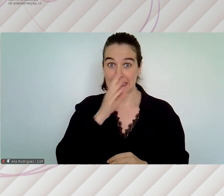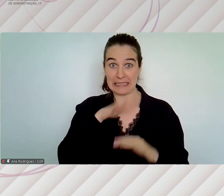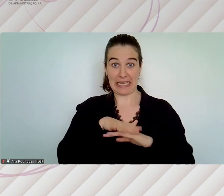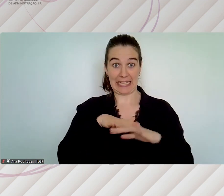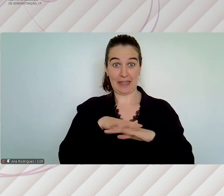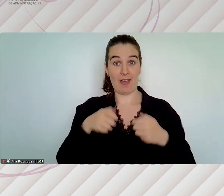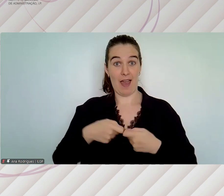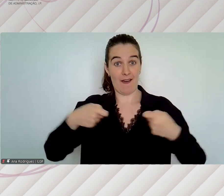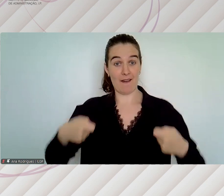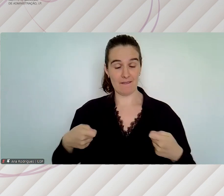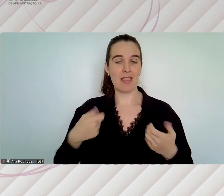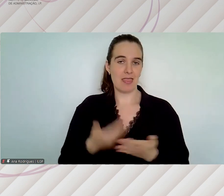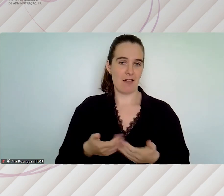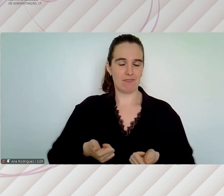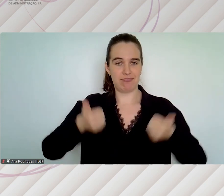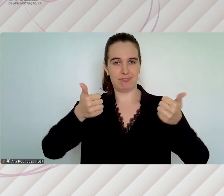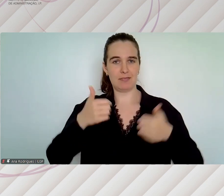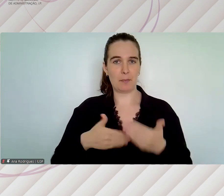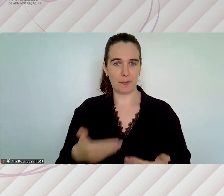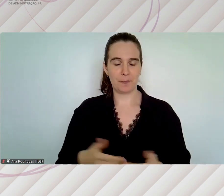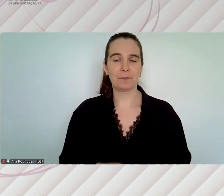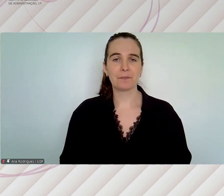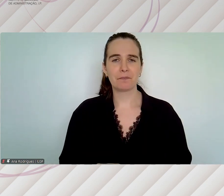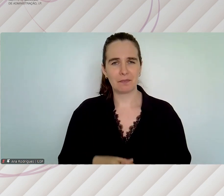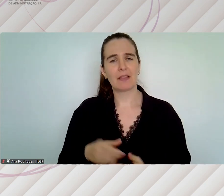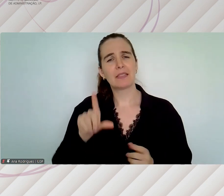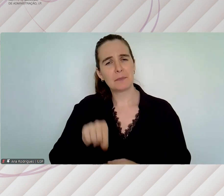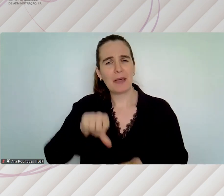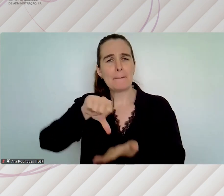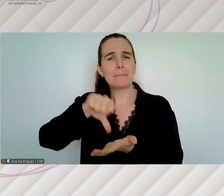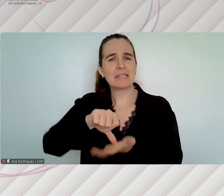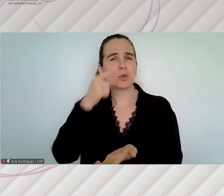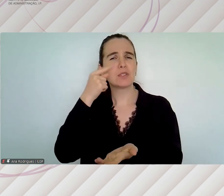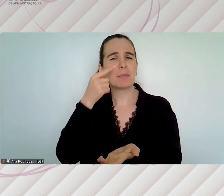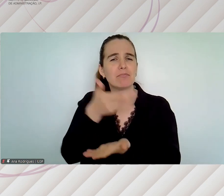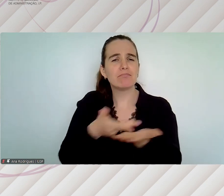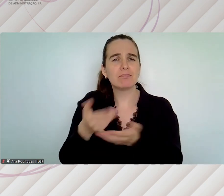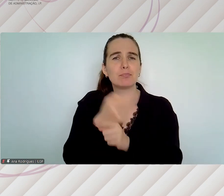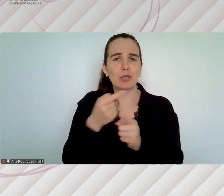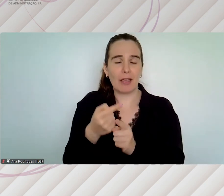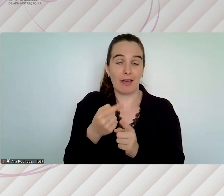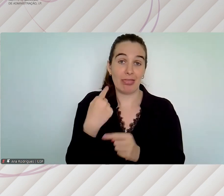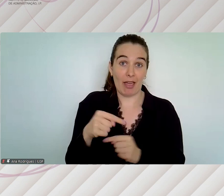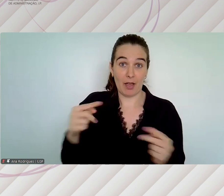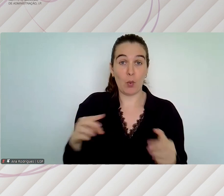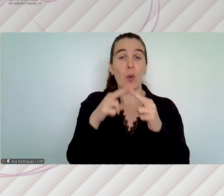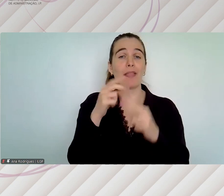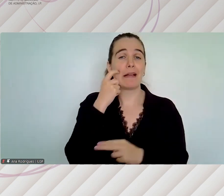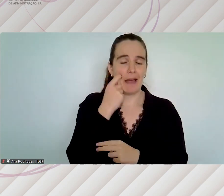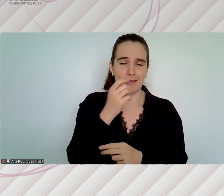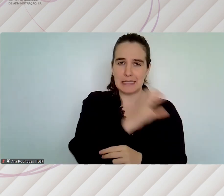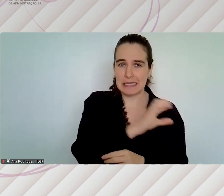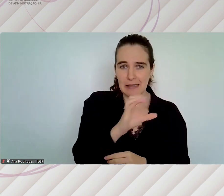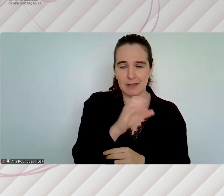também nesta perspectiva. A Praça do Conhecimento é, pois, um espaço de confluência entre ciência, prática